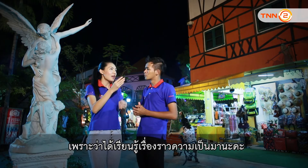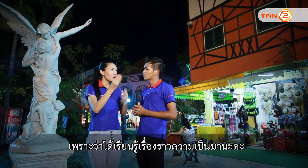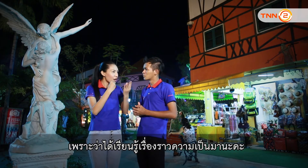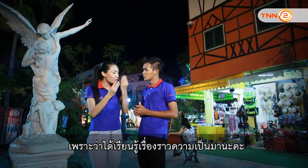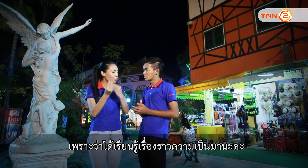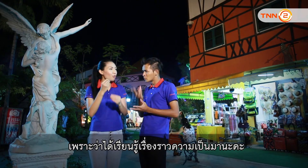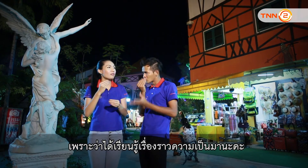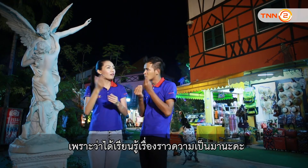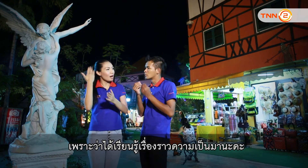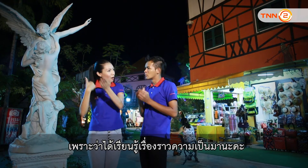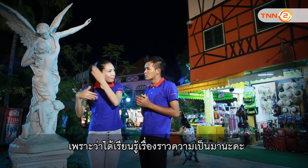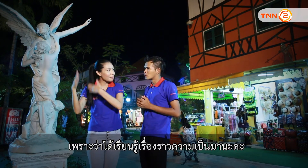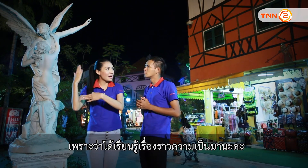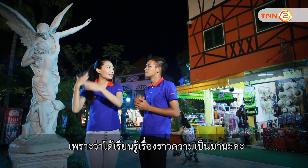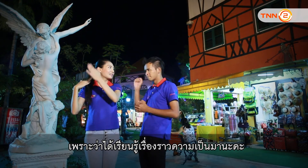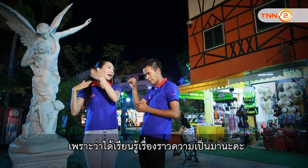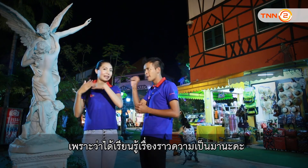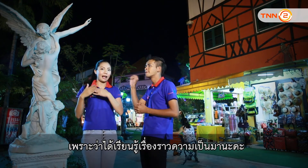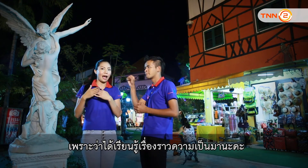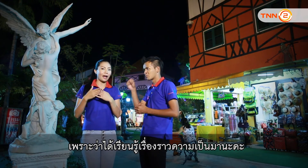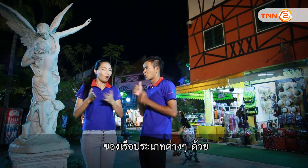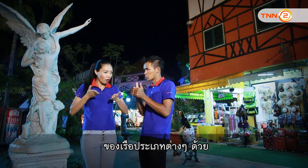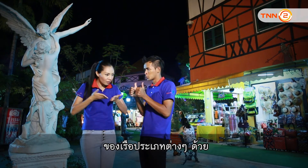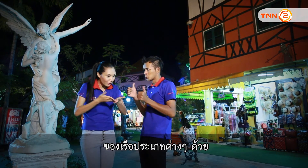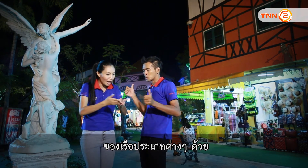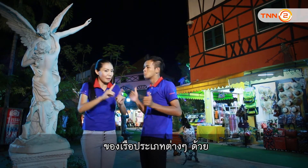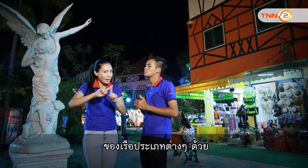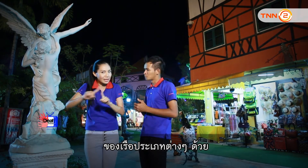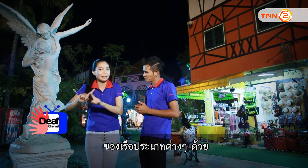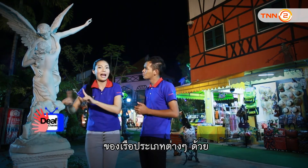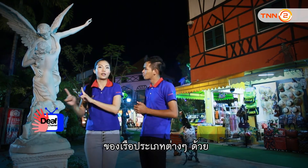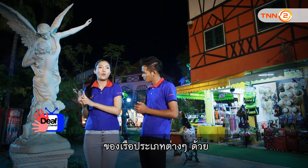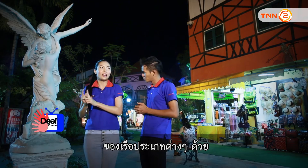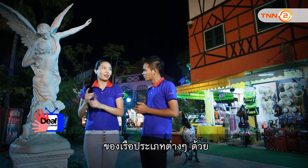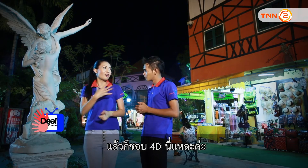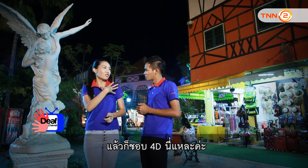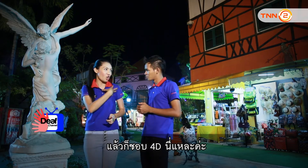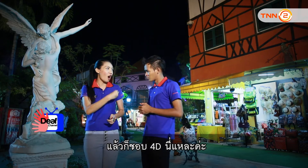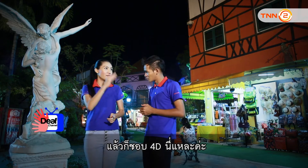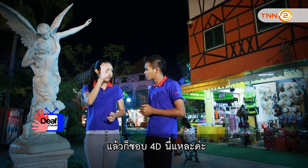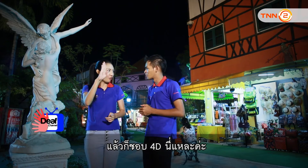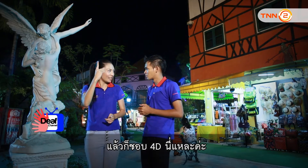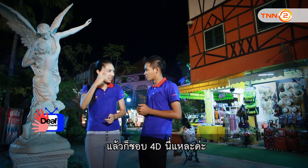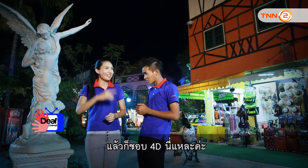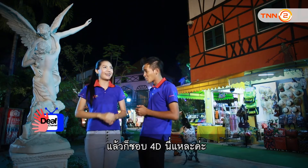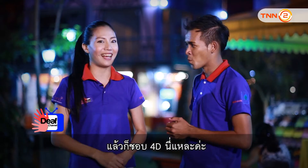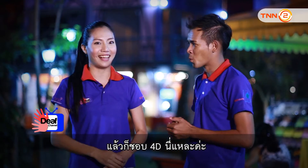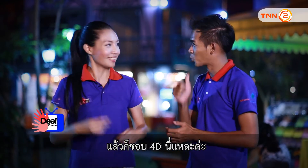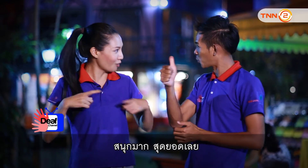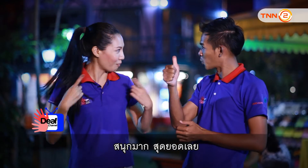ได้เรียนรู้เรื่องราวความเป็นมาต่างๆนะคะของเรือประเภทต่างๆด้วยแล้วก็ชอบโปดีด้วยล่ะค่ะสนุกม